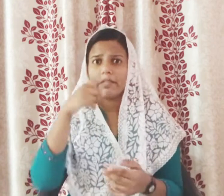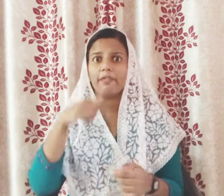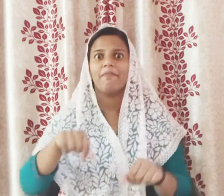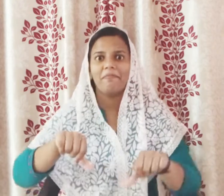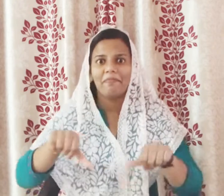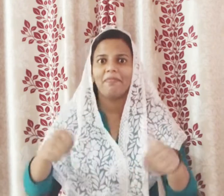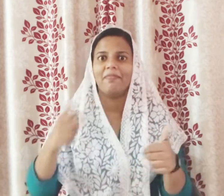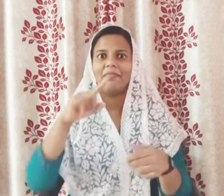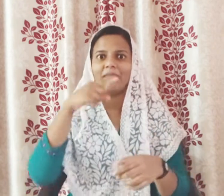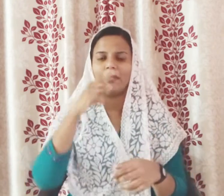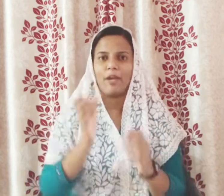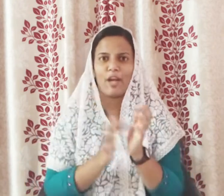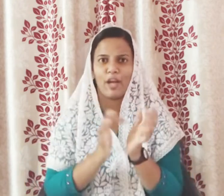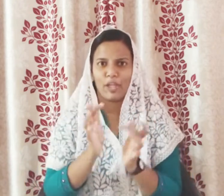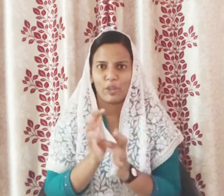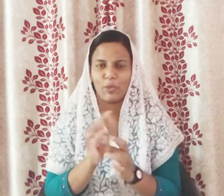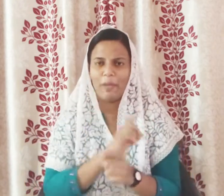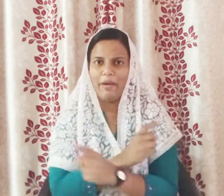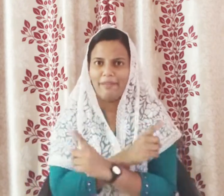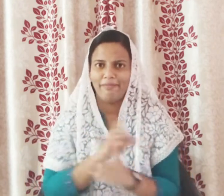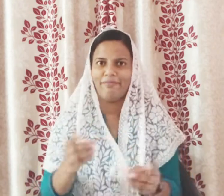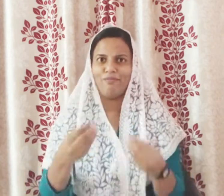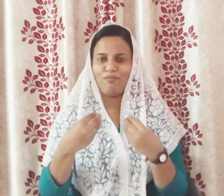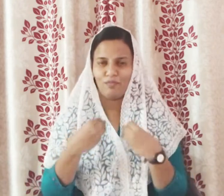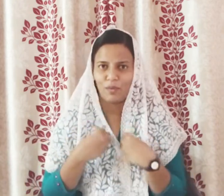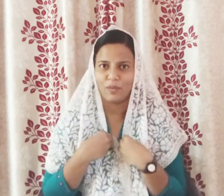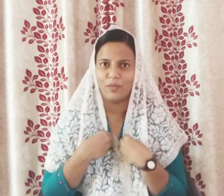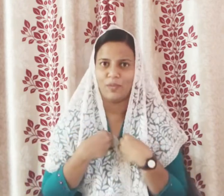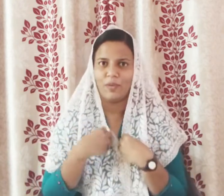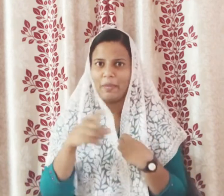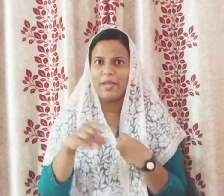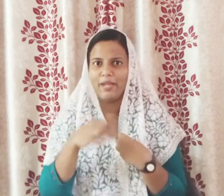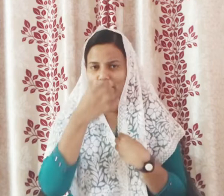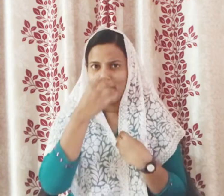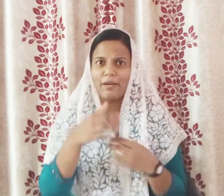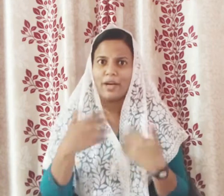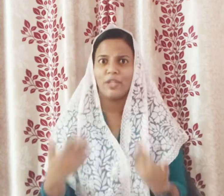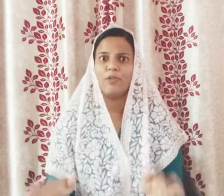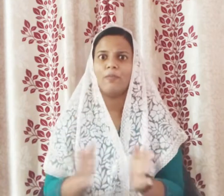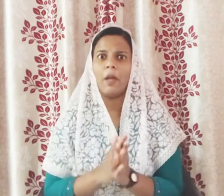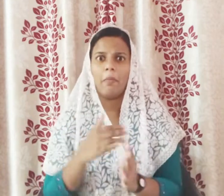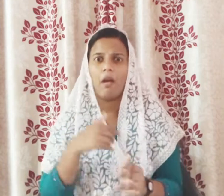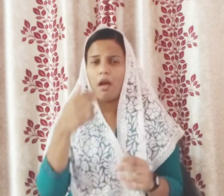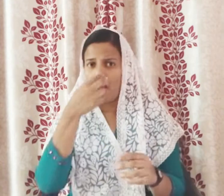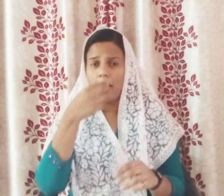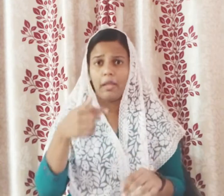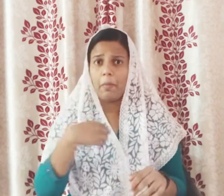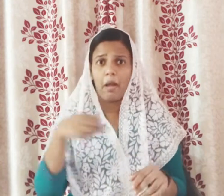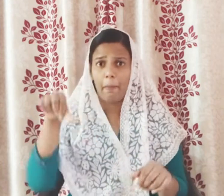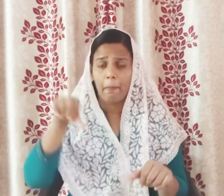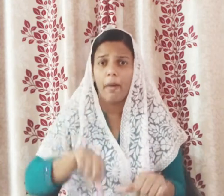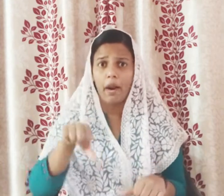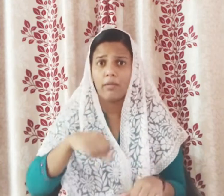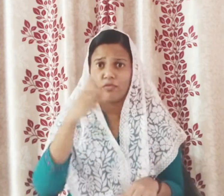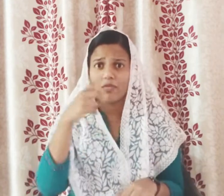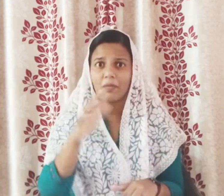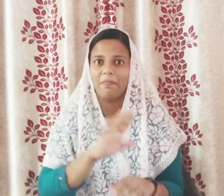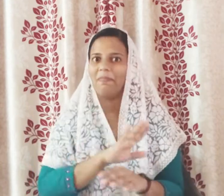ജീവിതമല്ല. യേശു ക്രിസ്തുവിനെ സ്വന്തം രക്ഷിതാവും കർത്താവുമായി സ്വീകരിച്ച ദൈവപൈതലെ, നമ്മുടെ ജീവിതം പരാജയത്തിൻ്റെ ജീവിതമല്ല, നമ്മുടെ